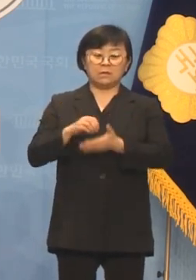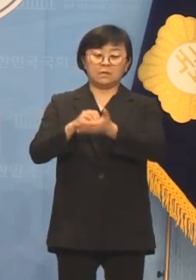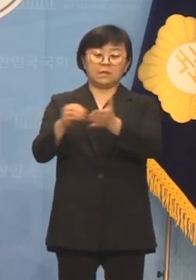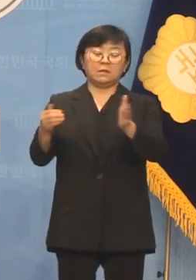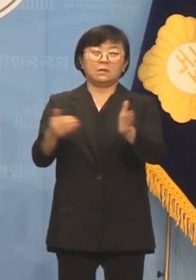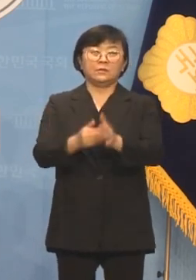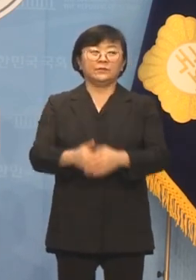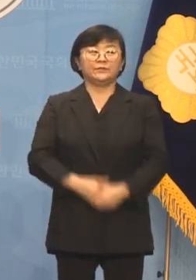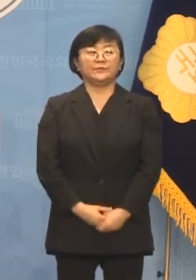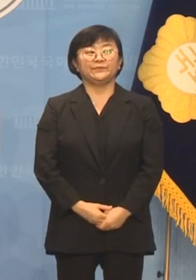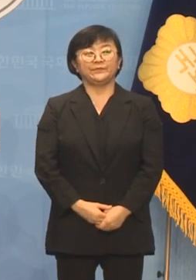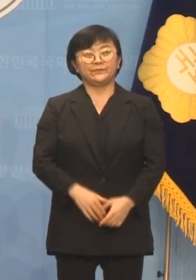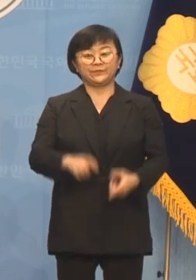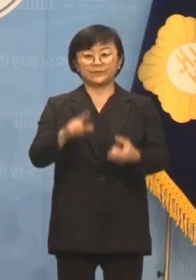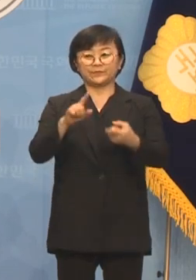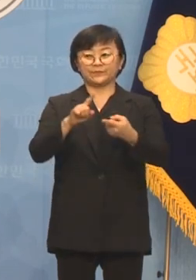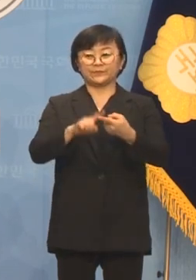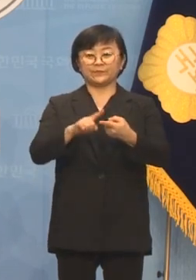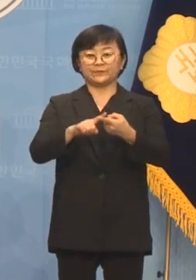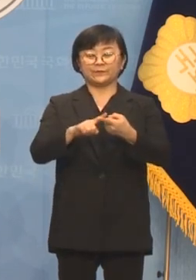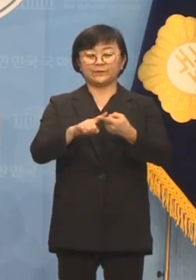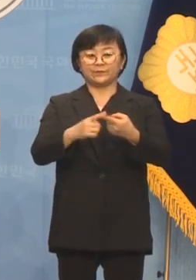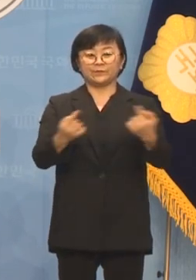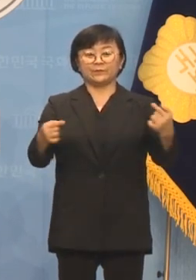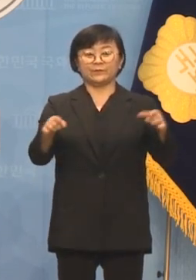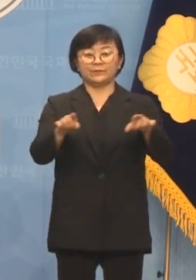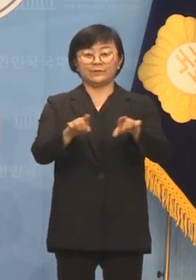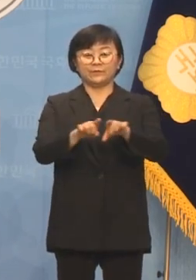했습니다. 그에 대한 함께